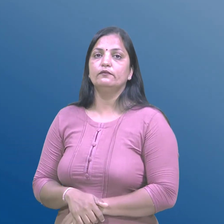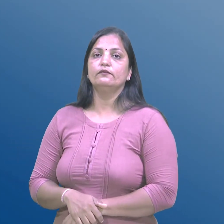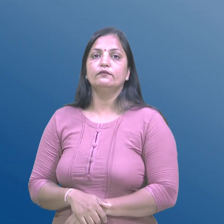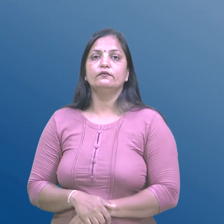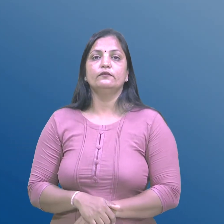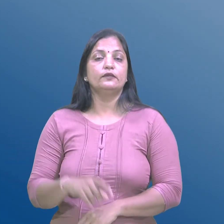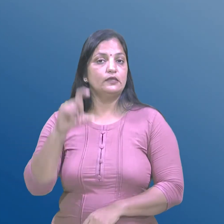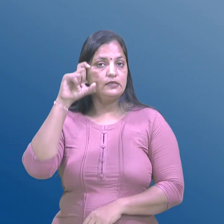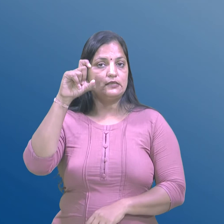7માનું પહેલું,